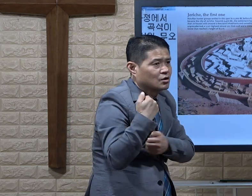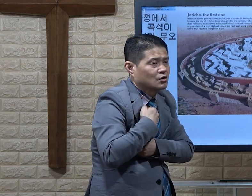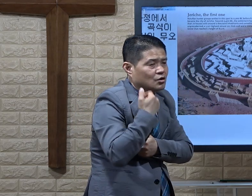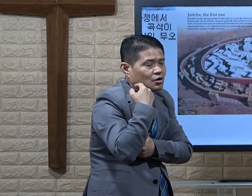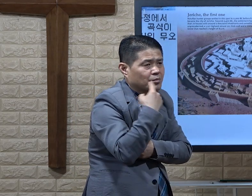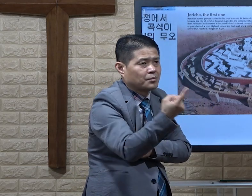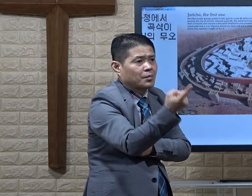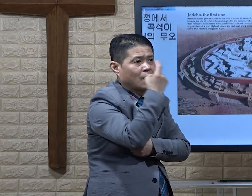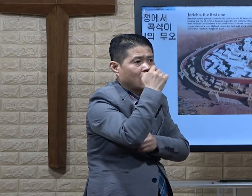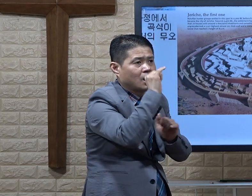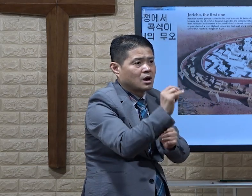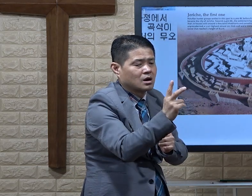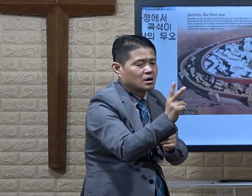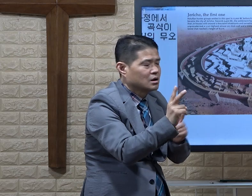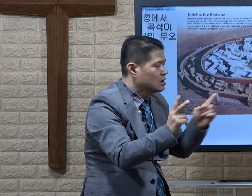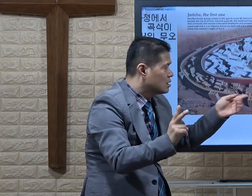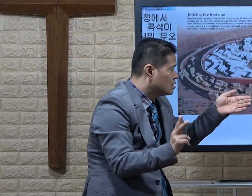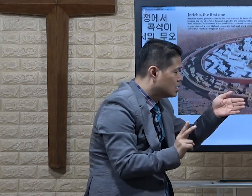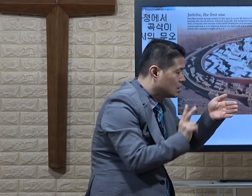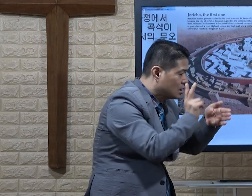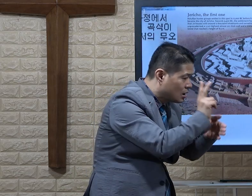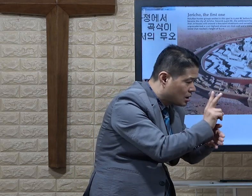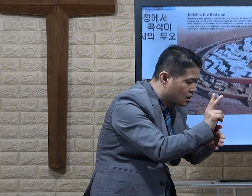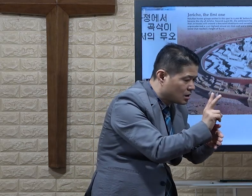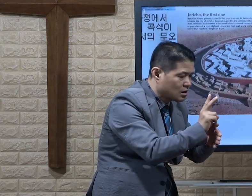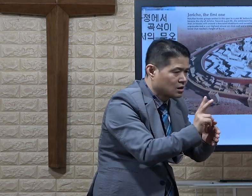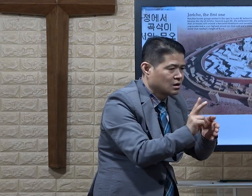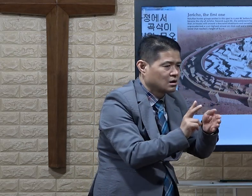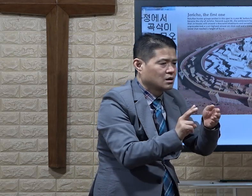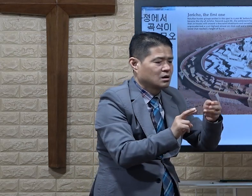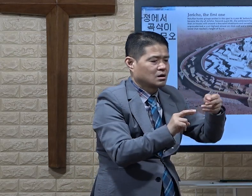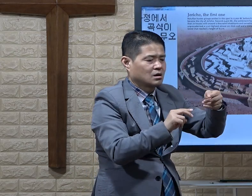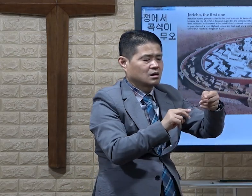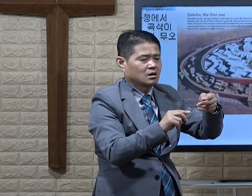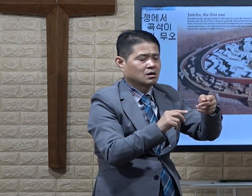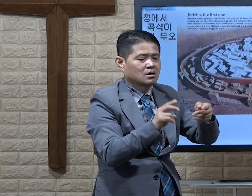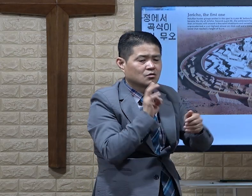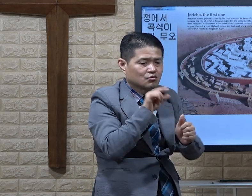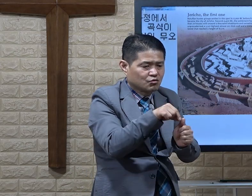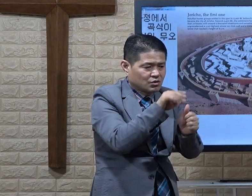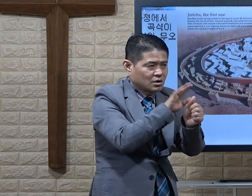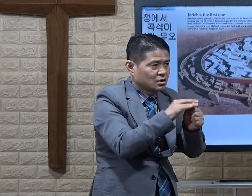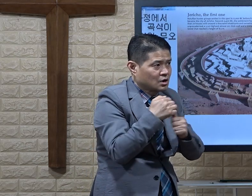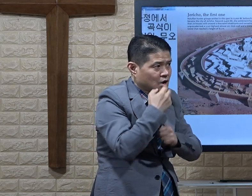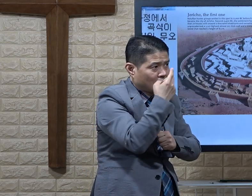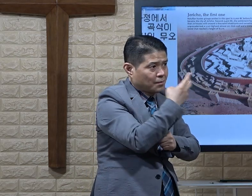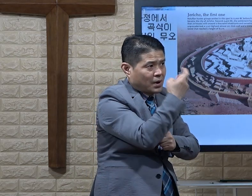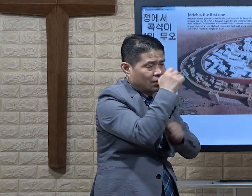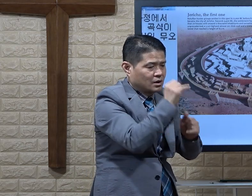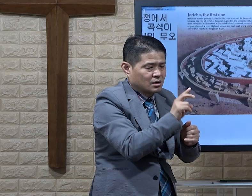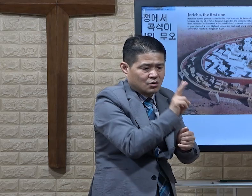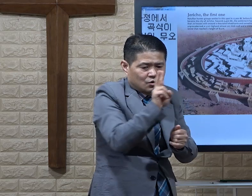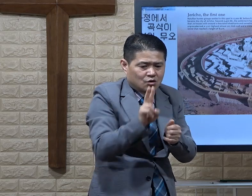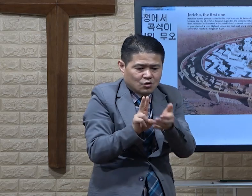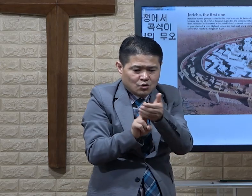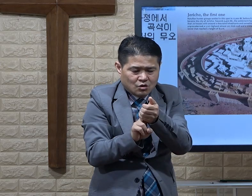어떤 사람 2명이 라합의 보는 가운데 정찰을 하려고 2사람이